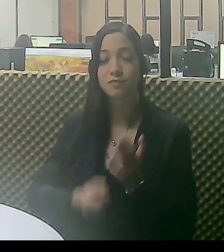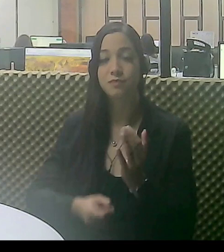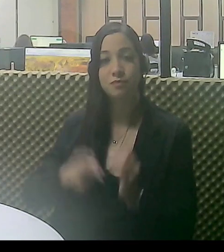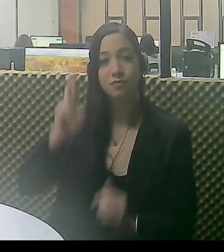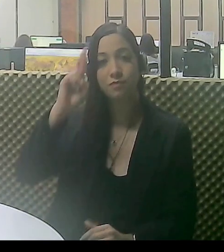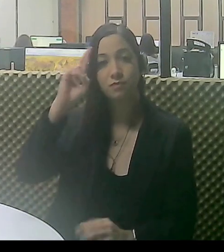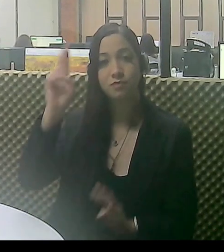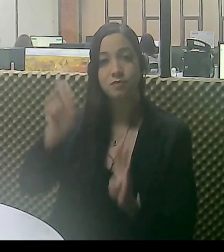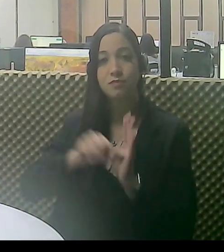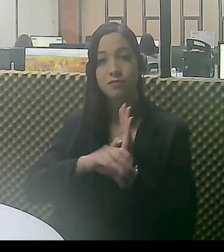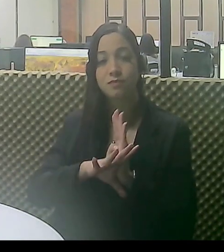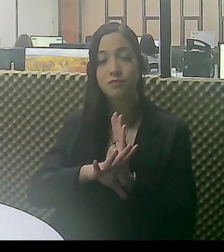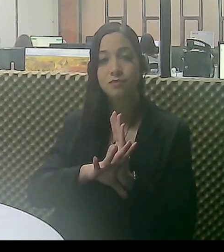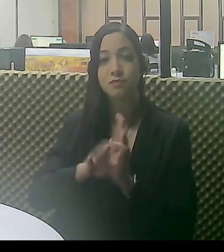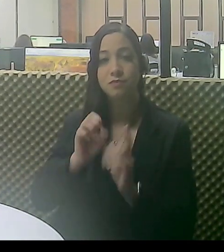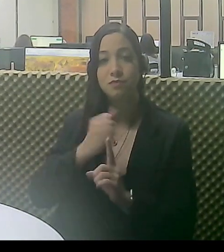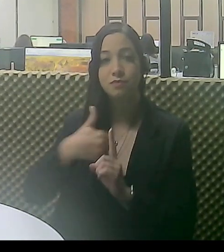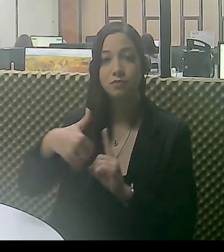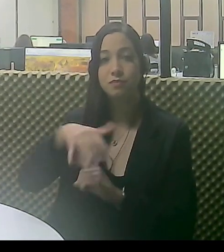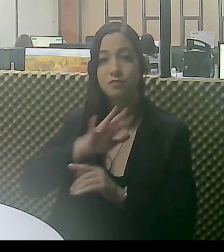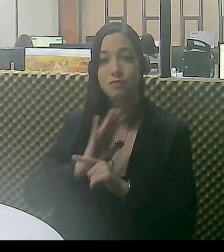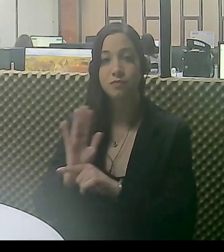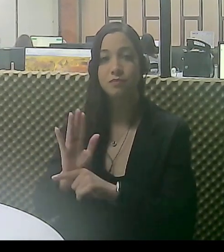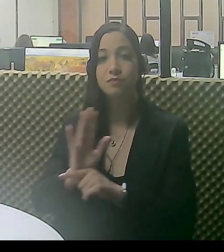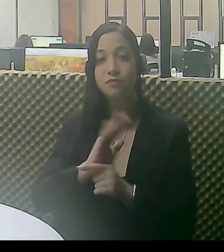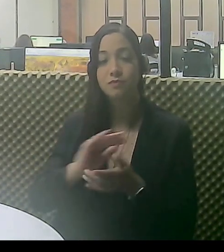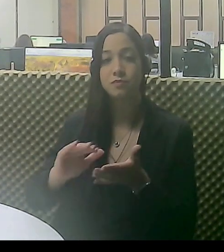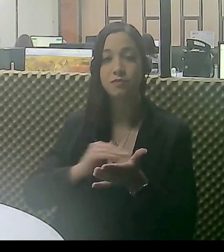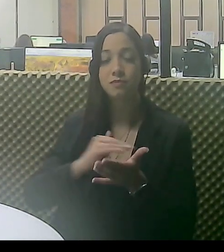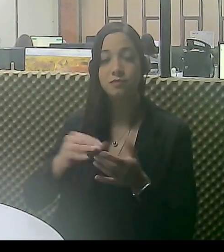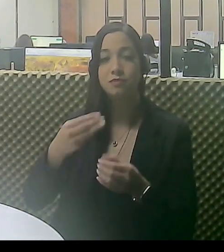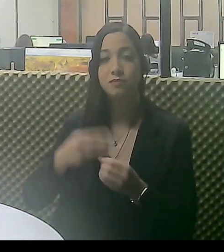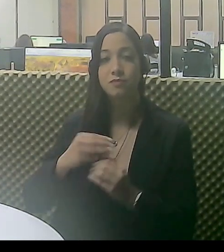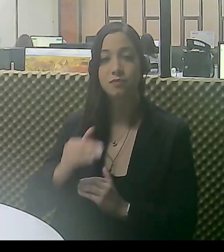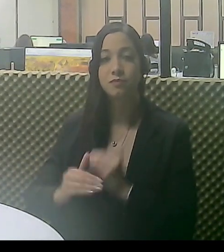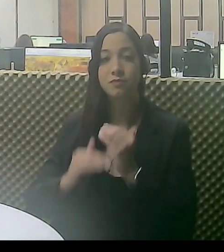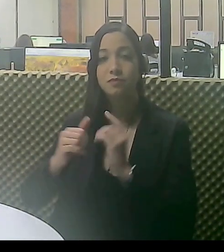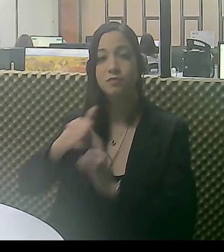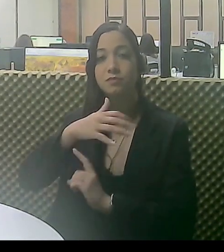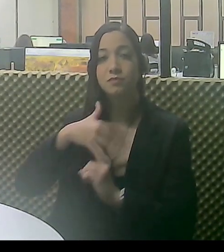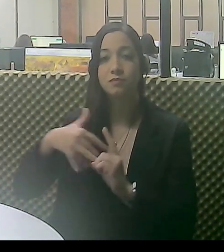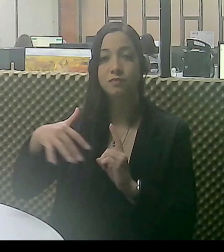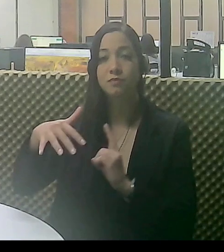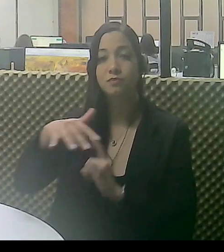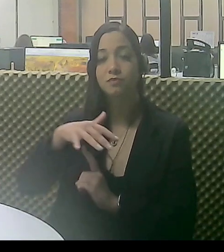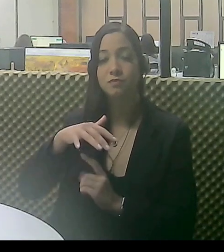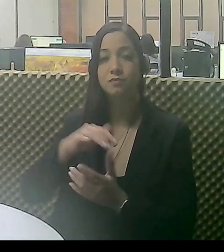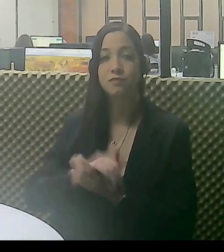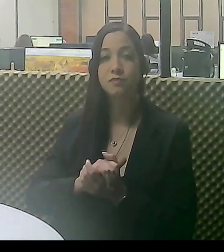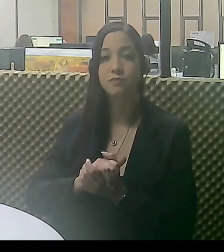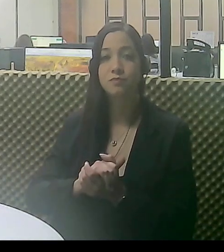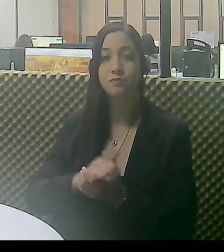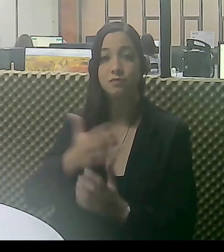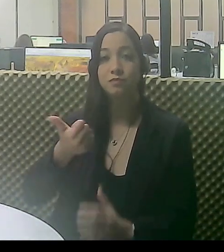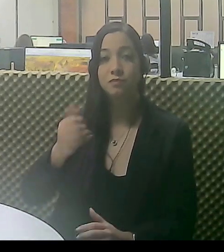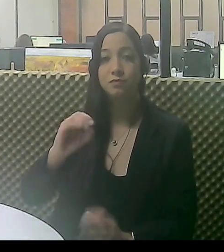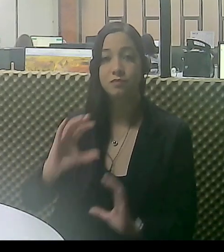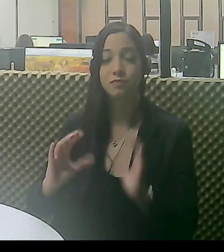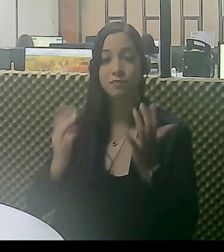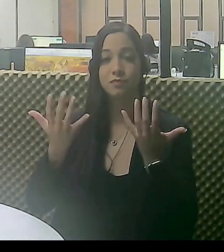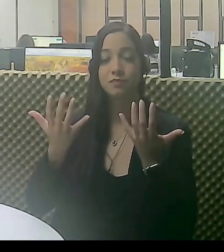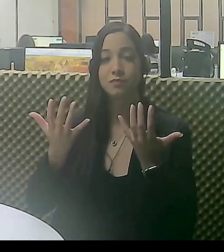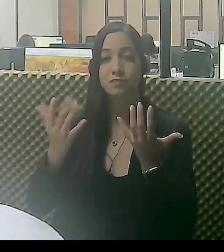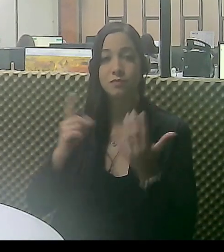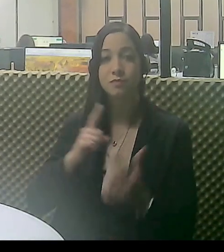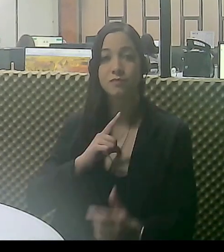Diretoria de Benefícios Socioassistenciais por meio da Secretaria Municipal de Desenvolvimento Social. Nesta décima edição, a